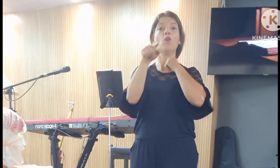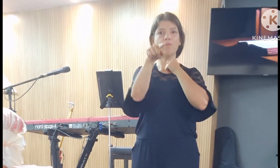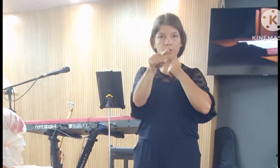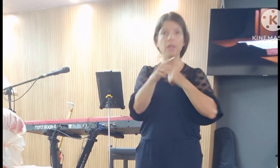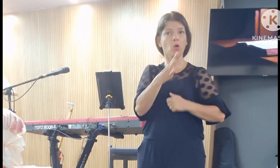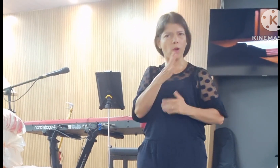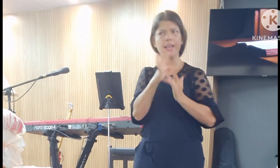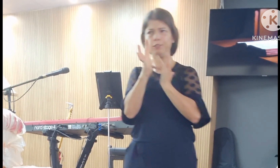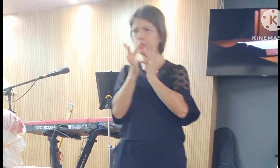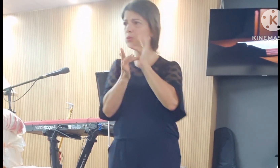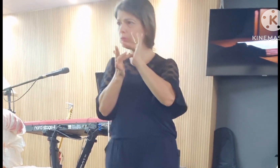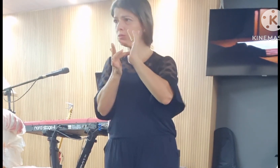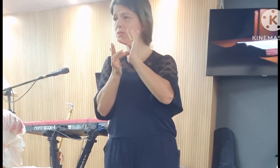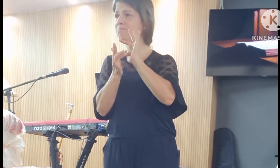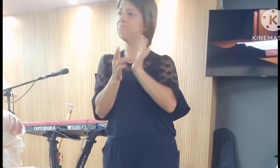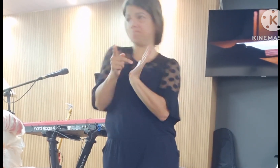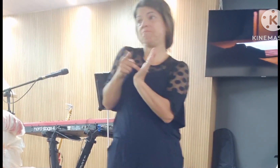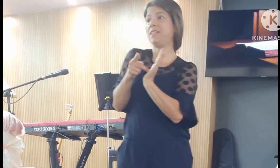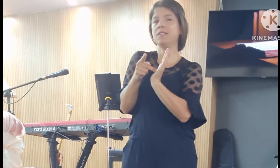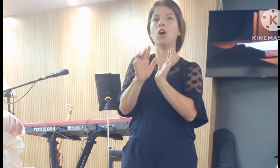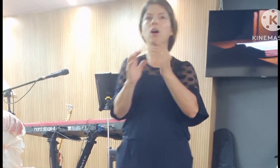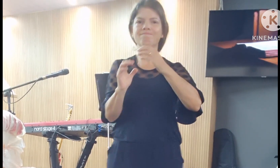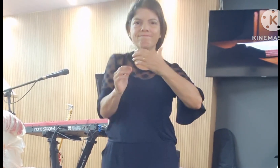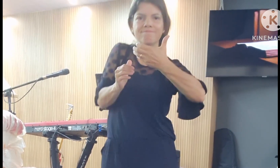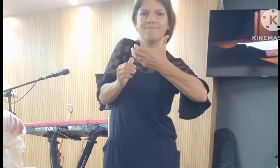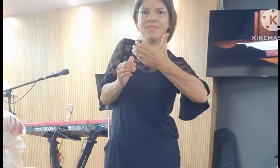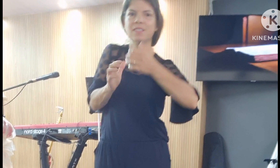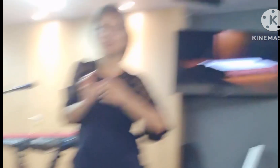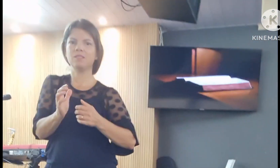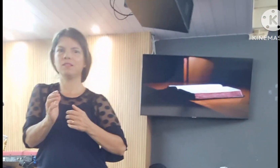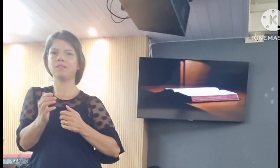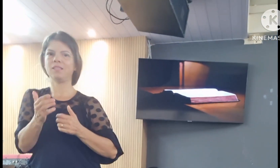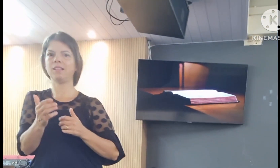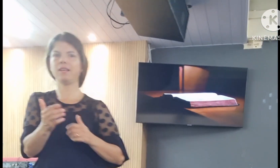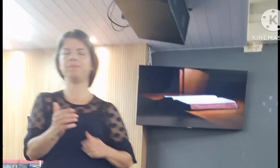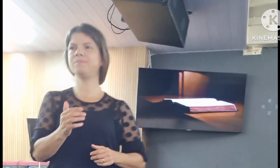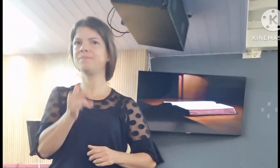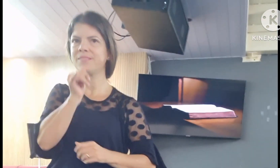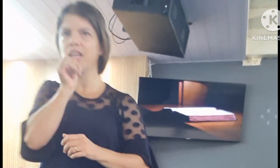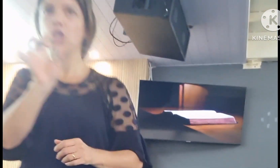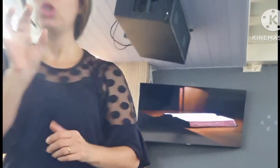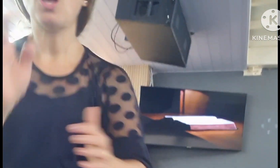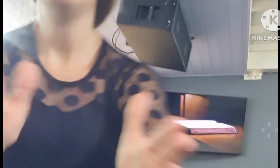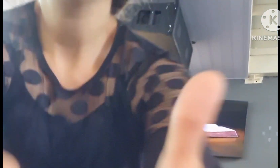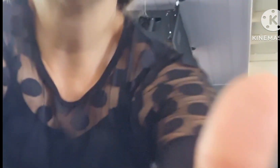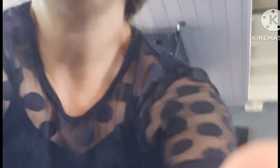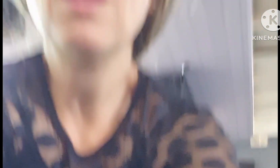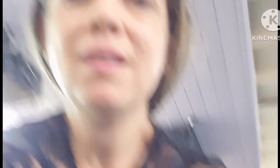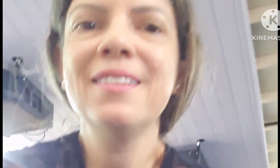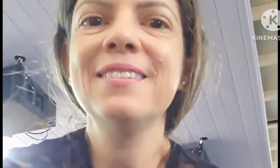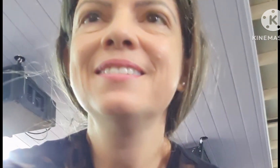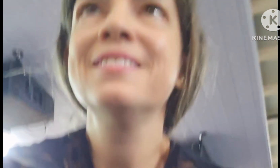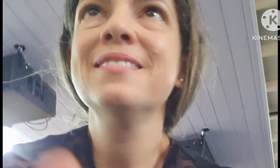reconhecemos, passamos a viver, eu preciso começar a entronizar Cristo